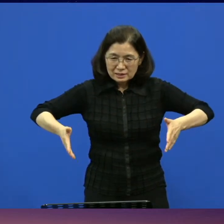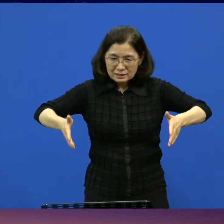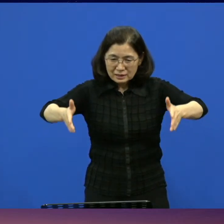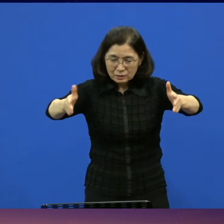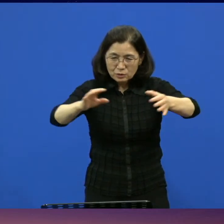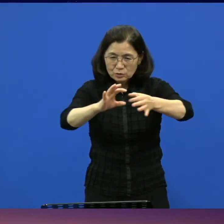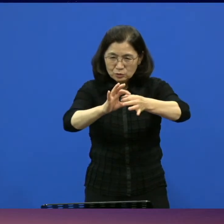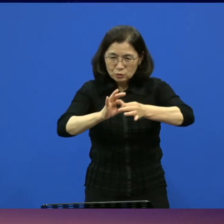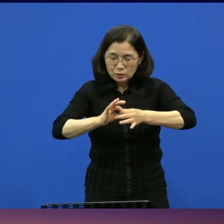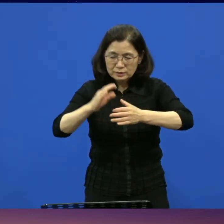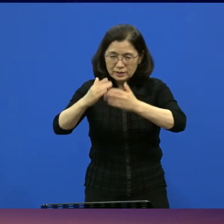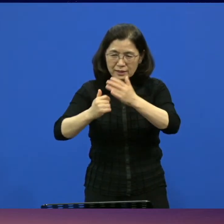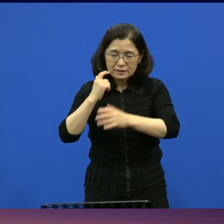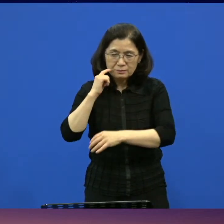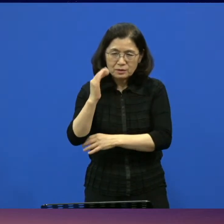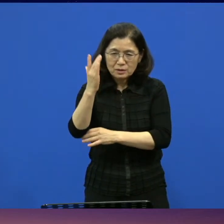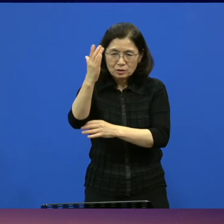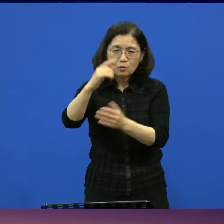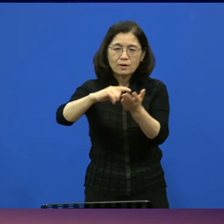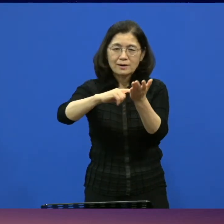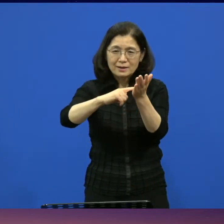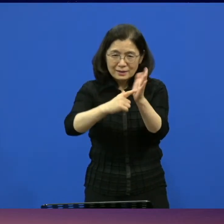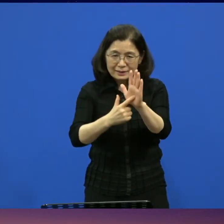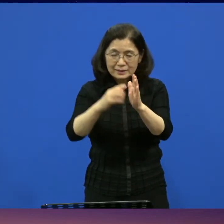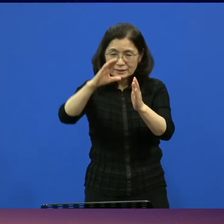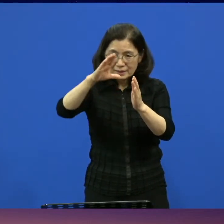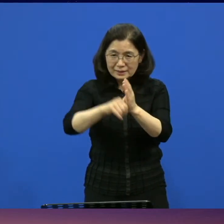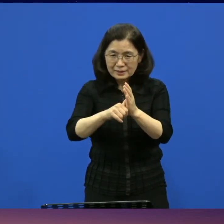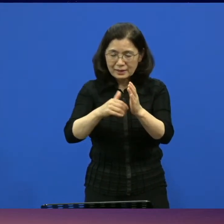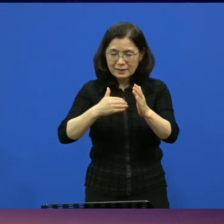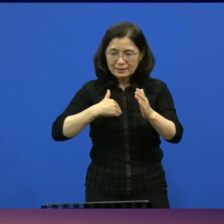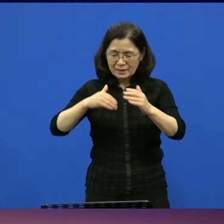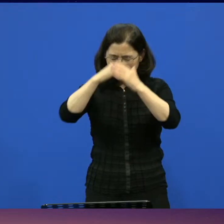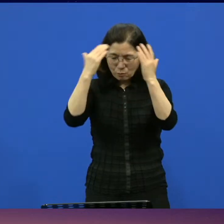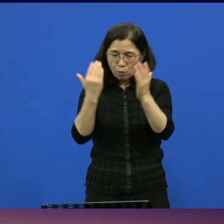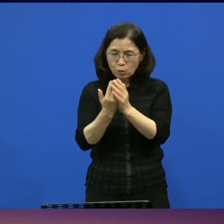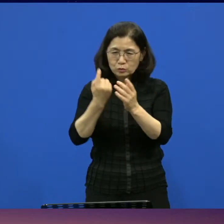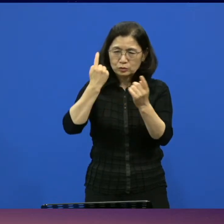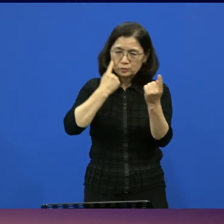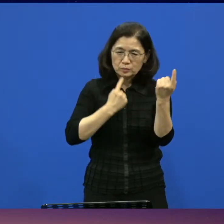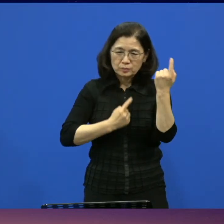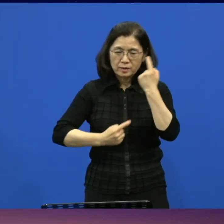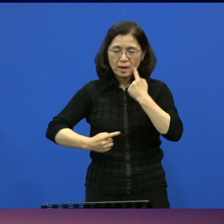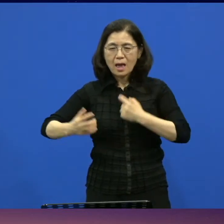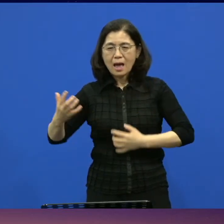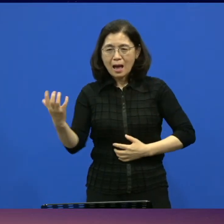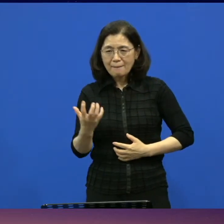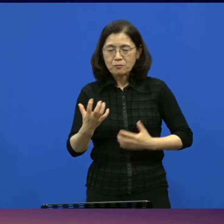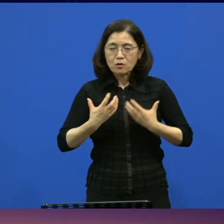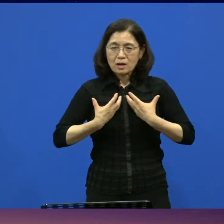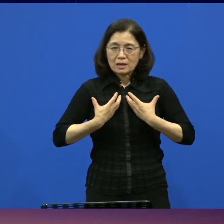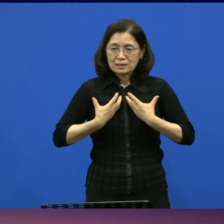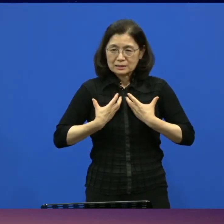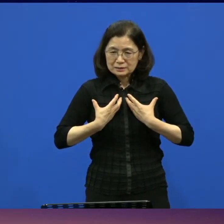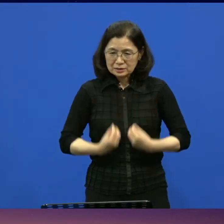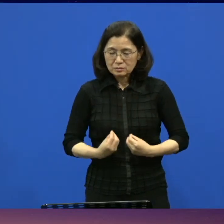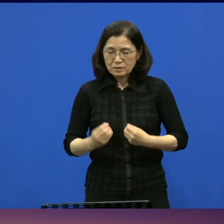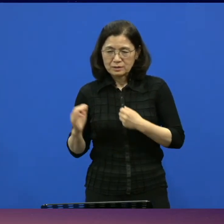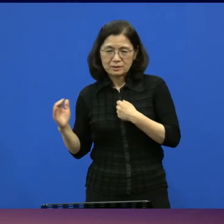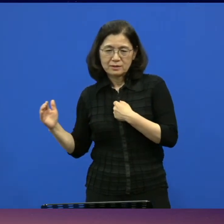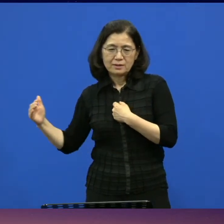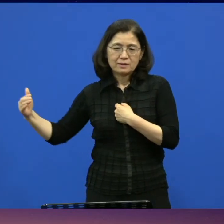때 우리 안에 모든 어두움과 좌절과 상처와 아픔을 다